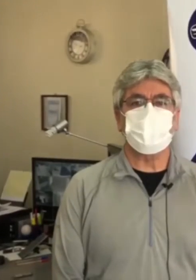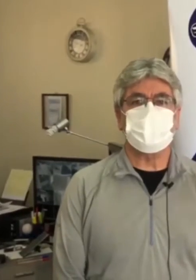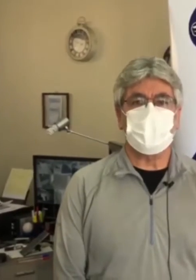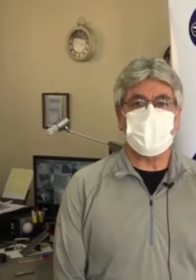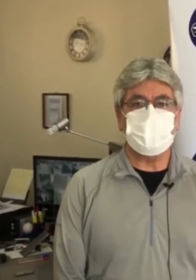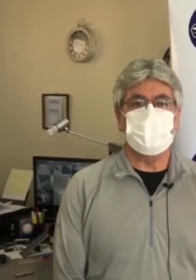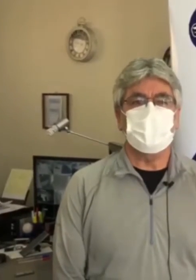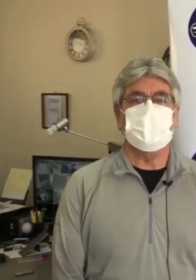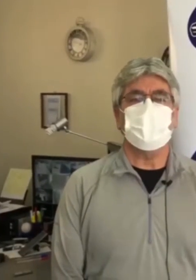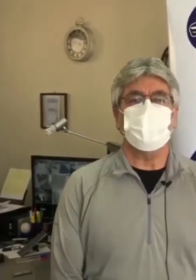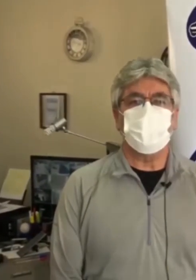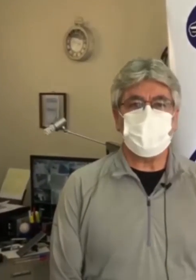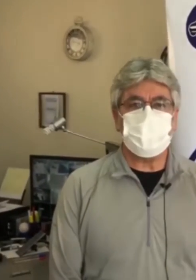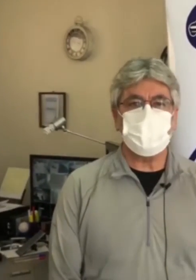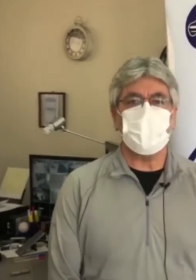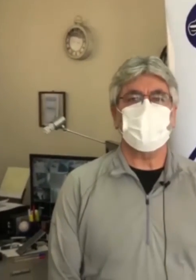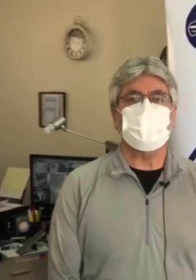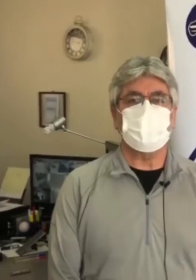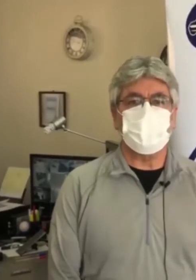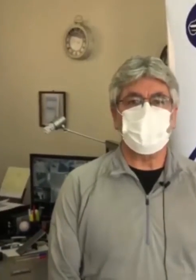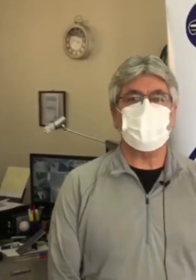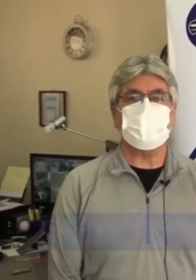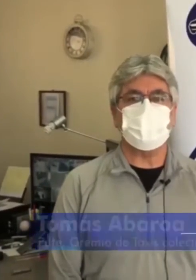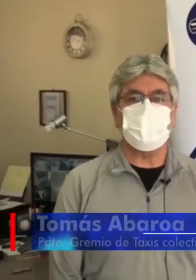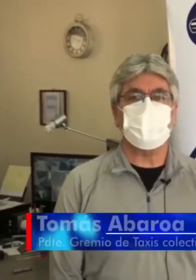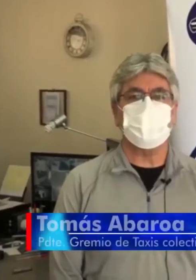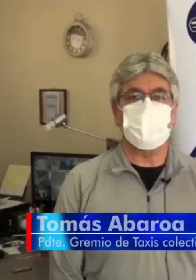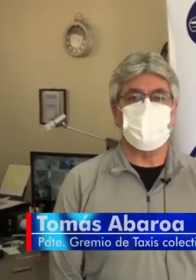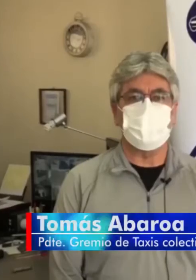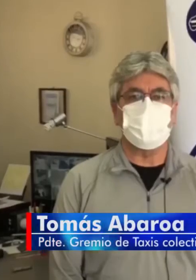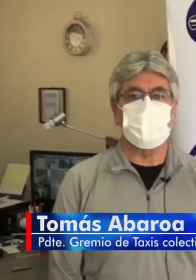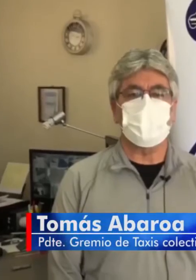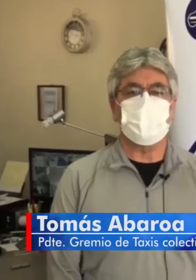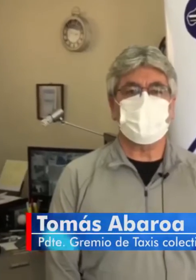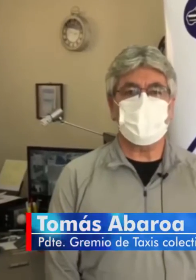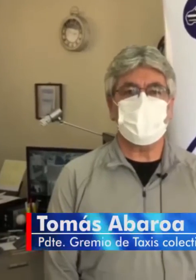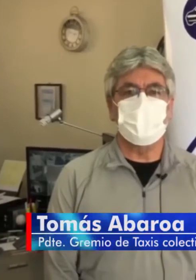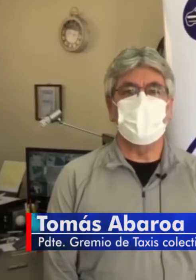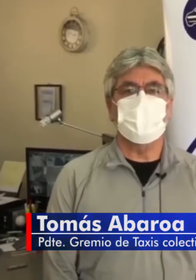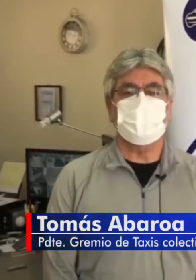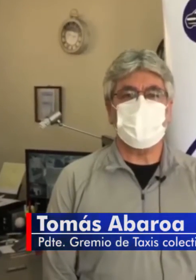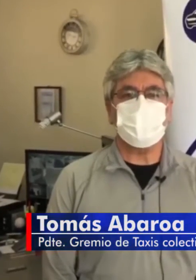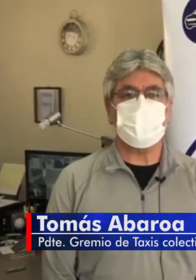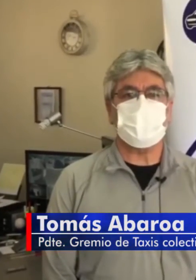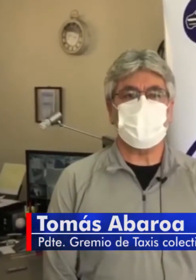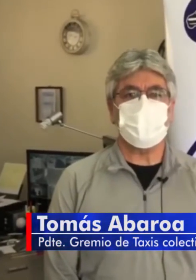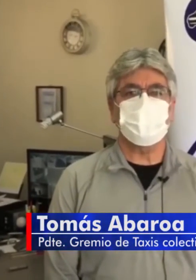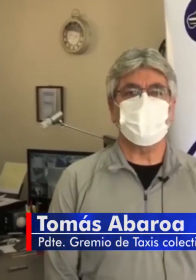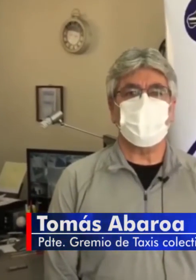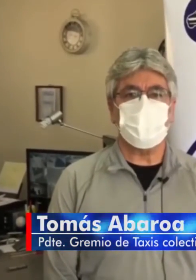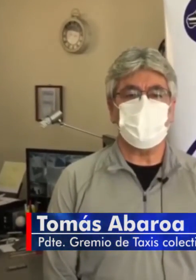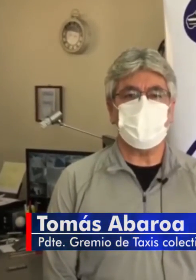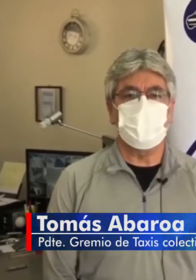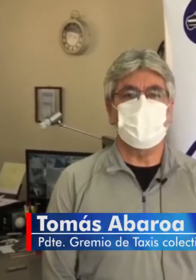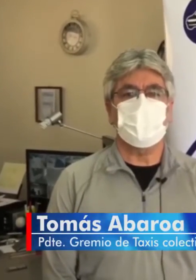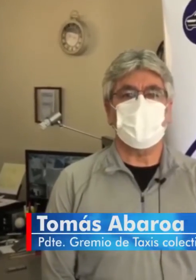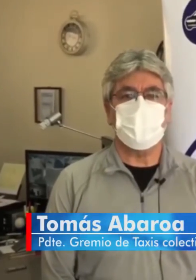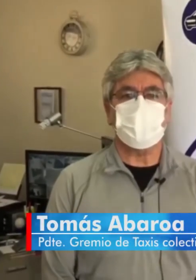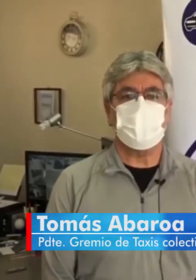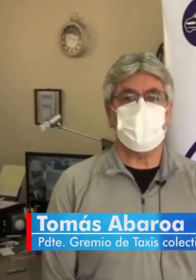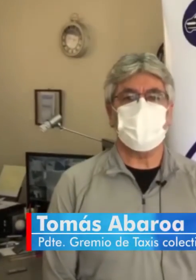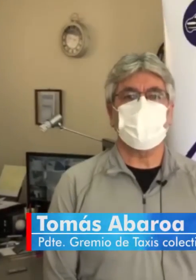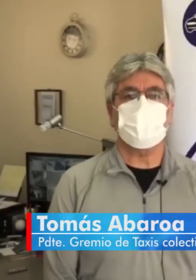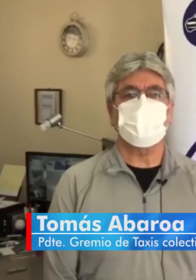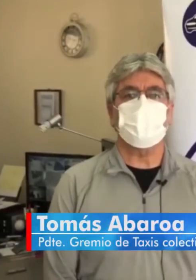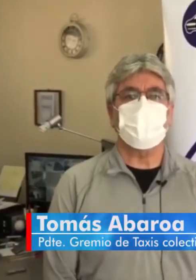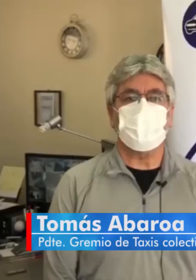distanciamiento social y físico al interior del transporte público. Es decir, 3 pasajeros por vehículo